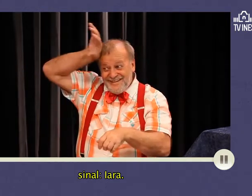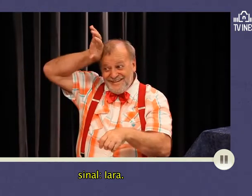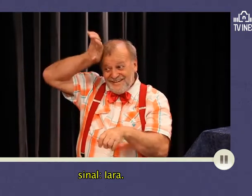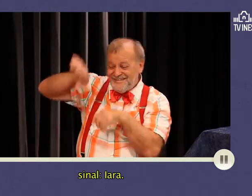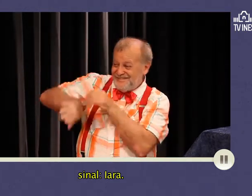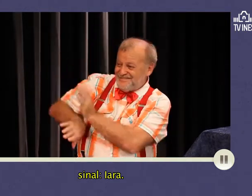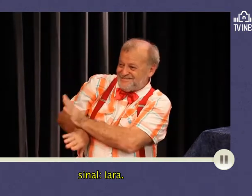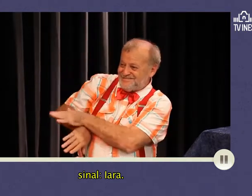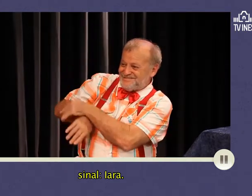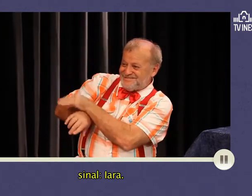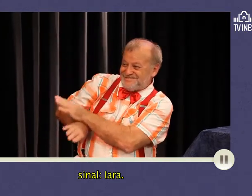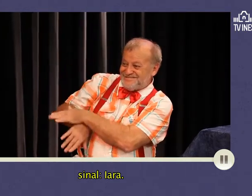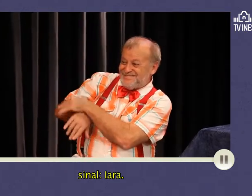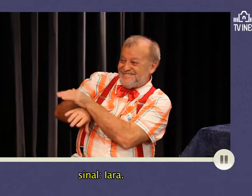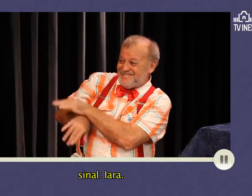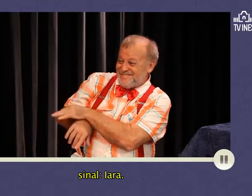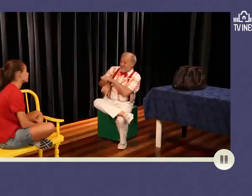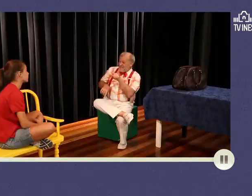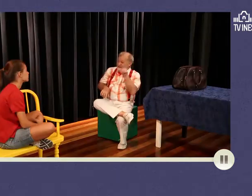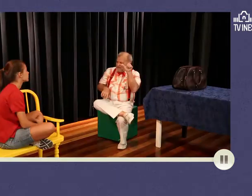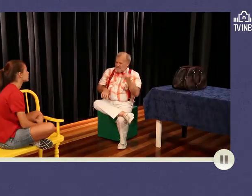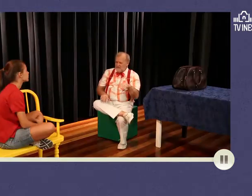Sinal, Iara.